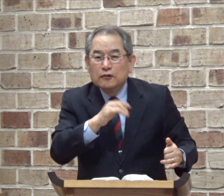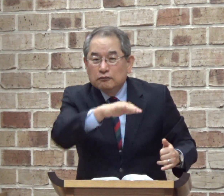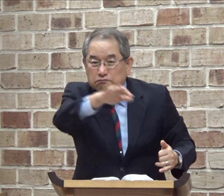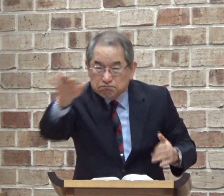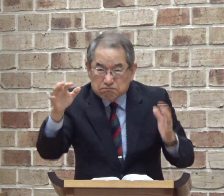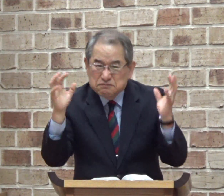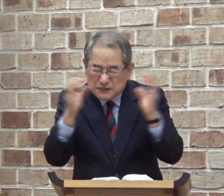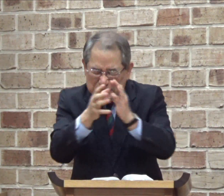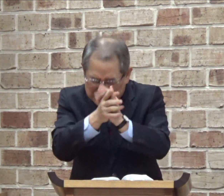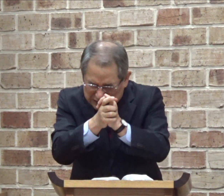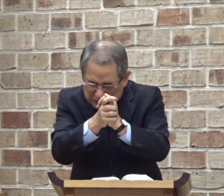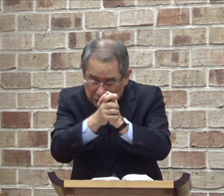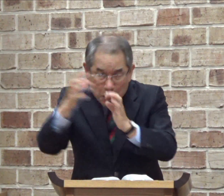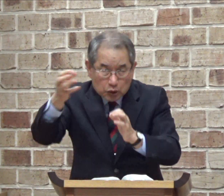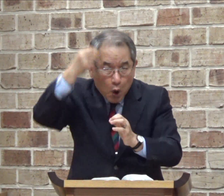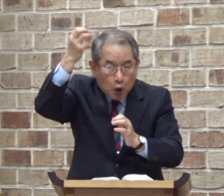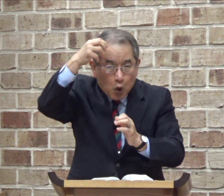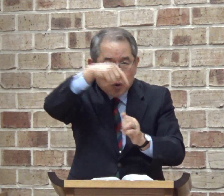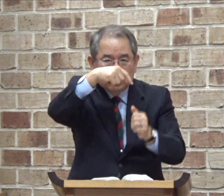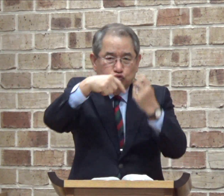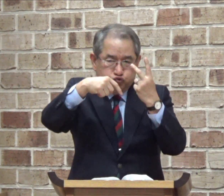또 성령의 인도하심에 따라